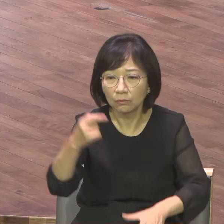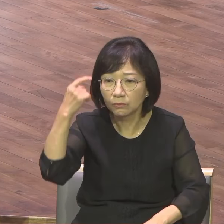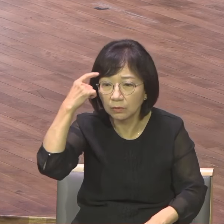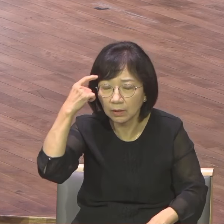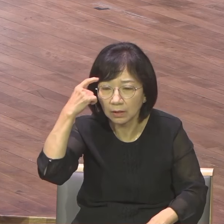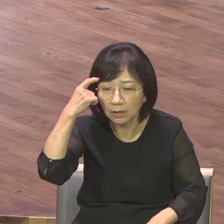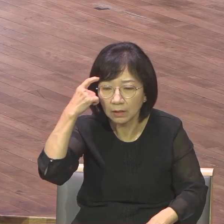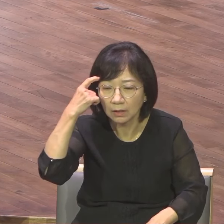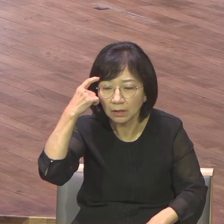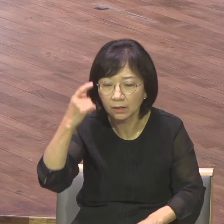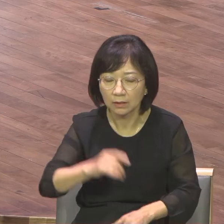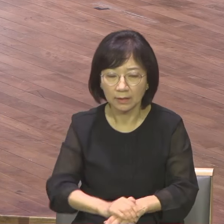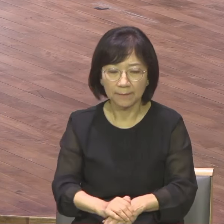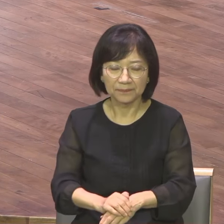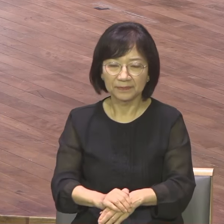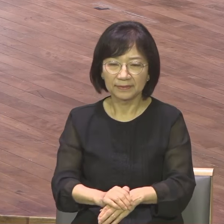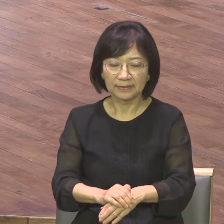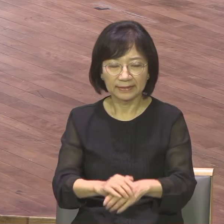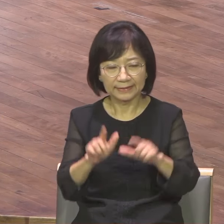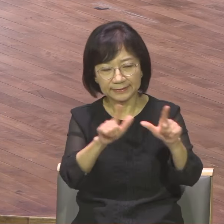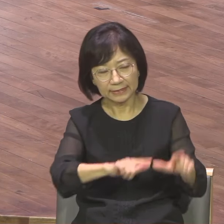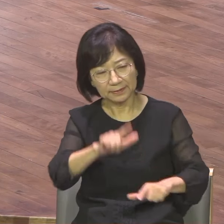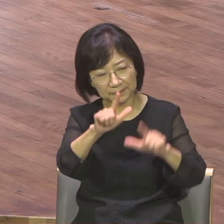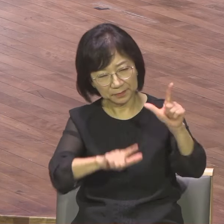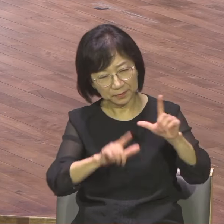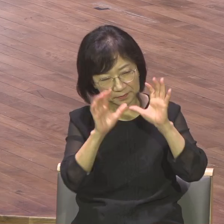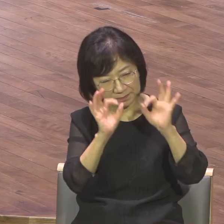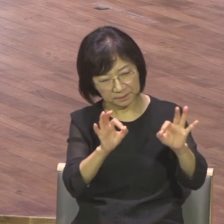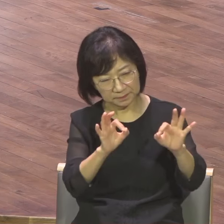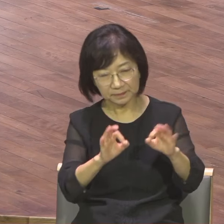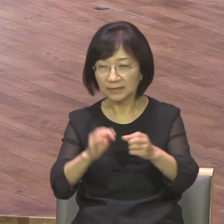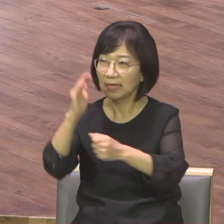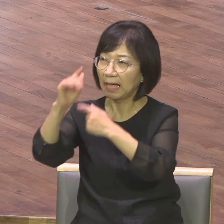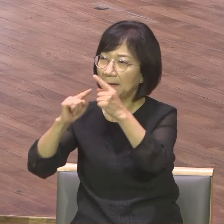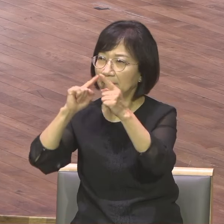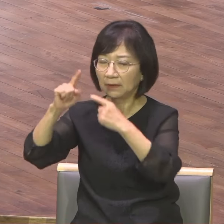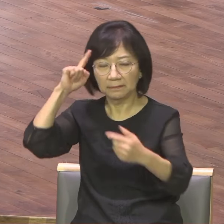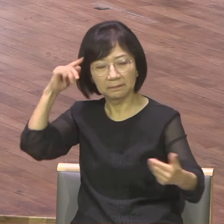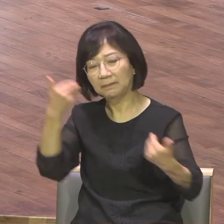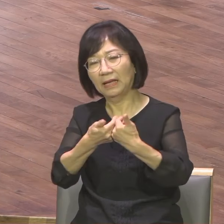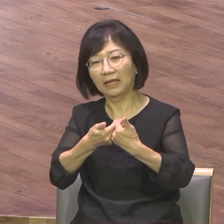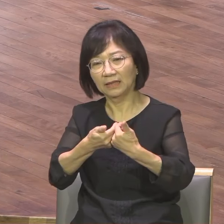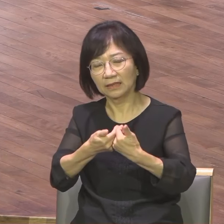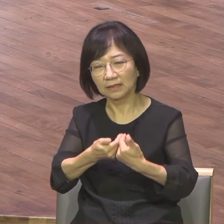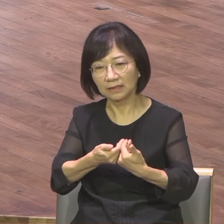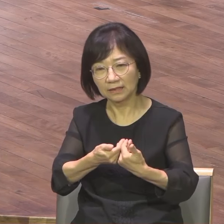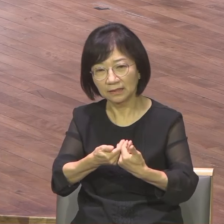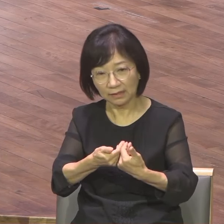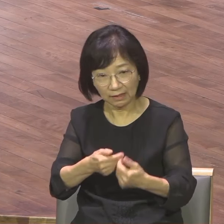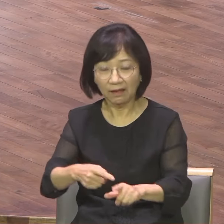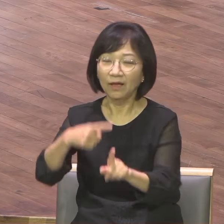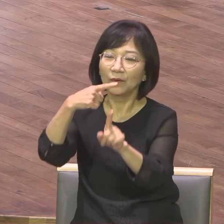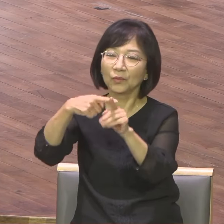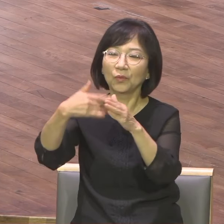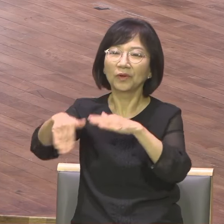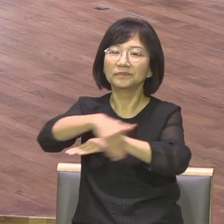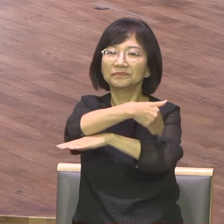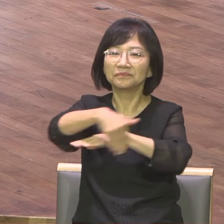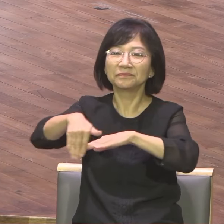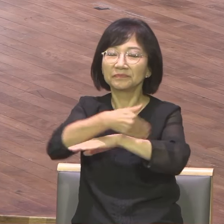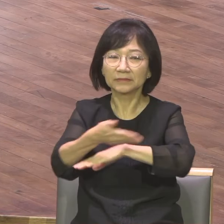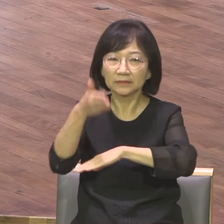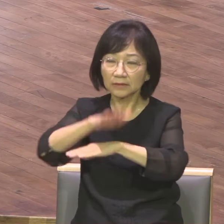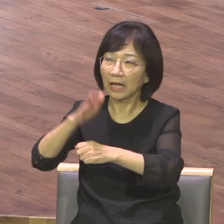하나님의 말씀과 반대로 살아서 그래요. 교회에 다니면서 교회가 하나님의 말씀대로 하지라니